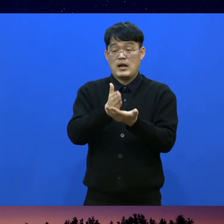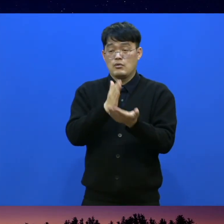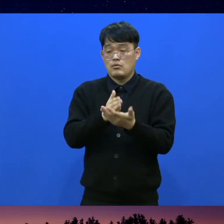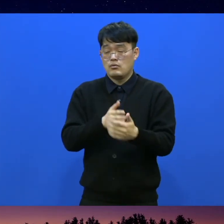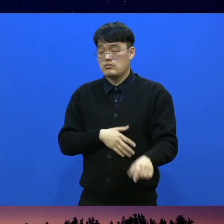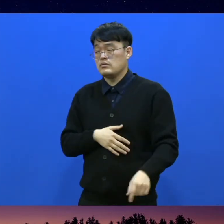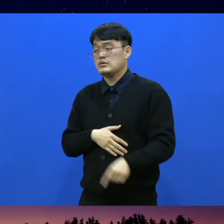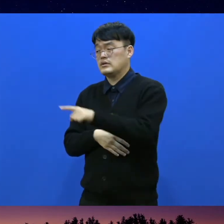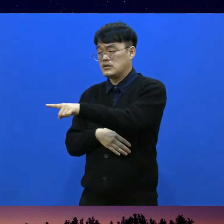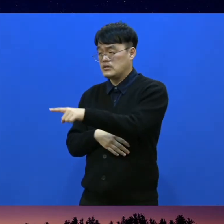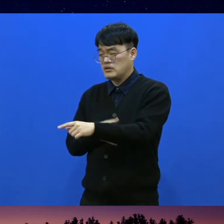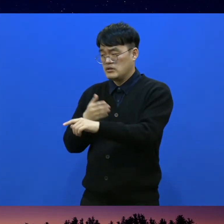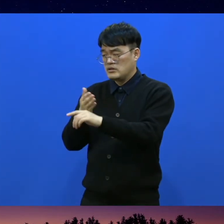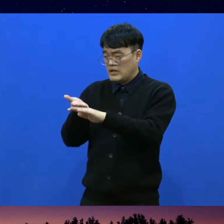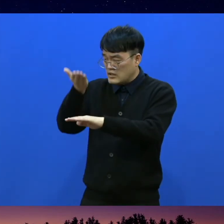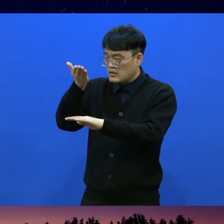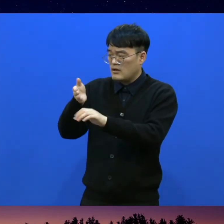사랑하고